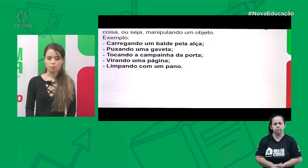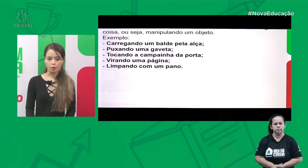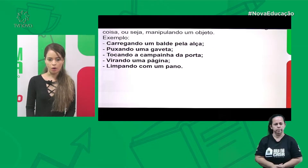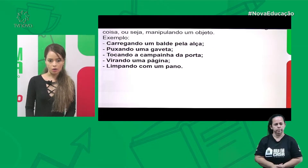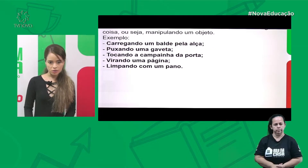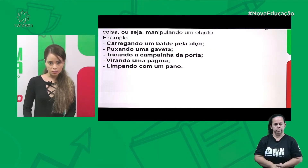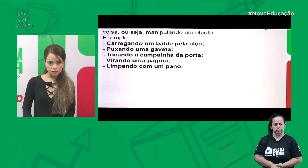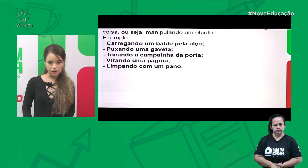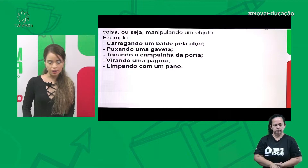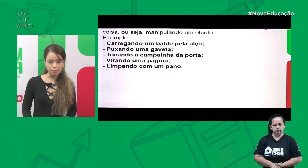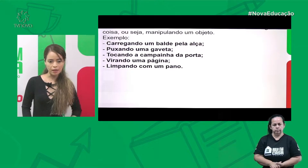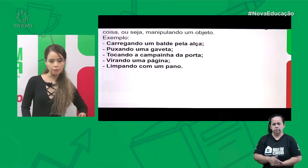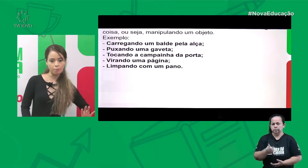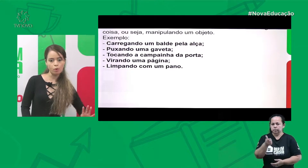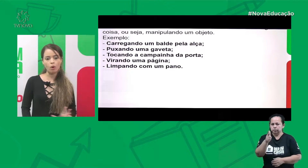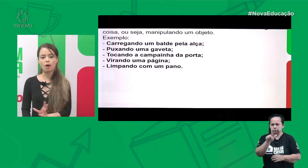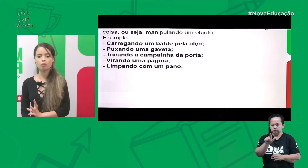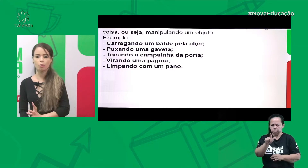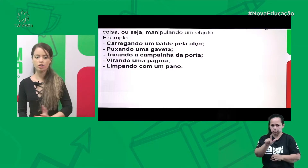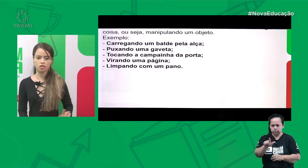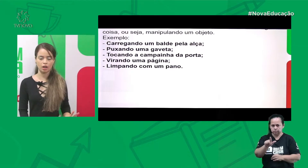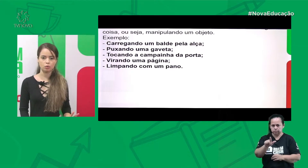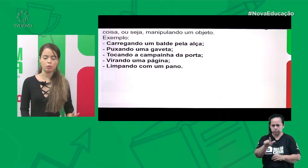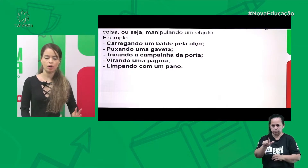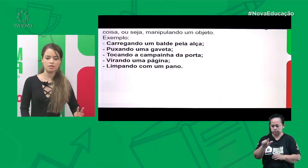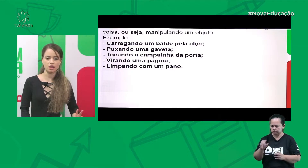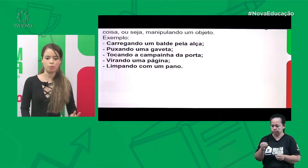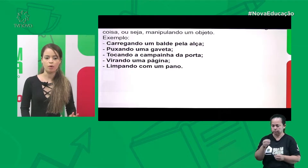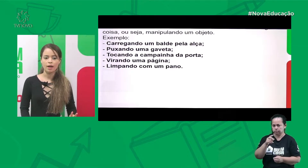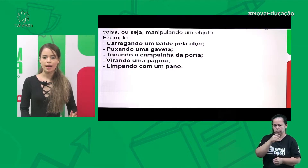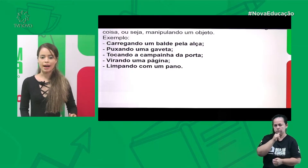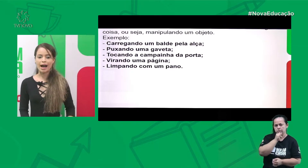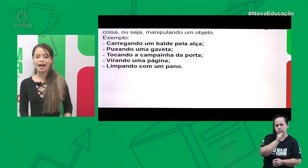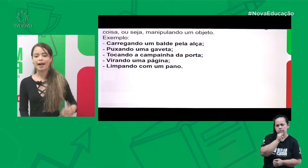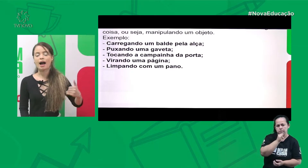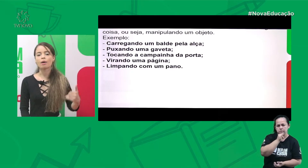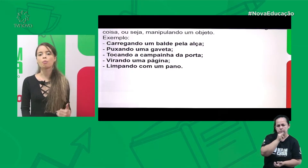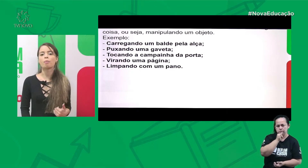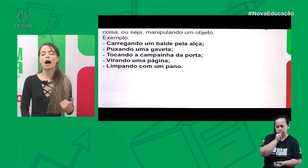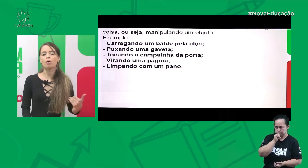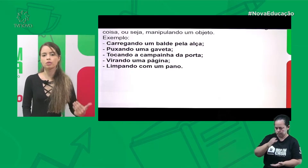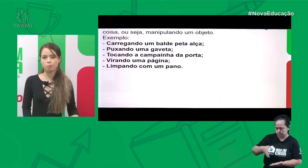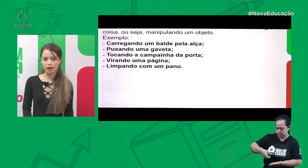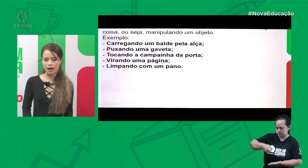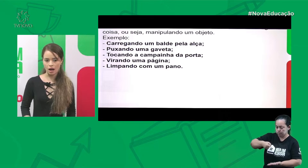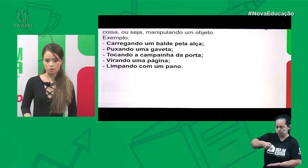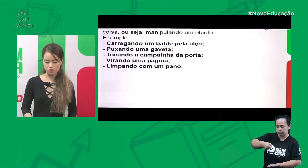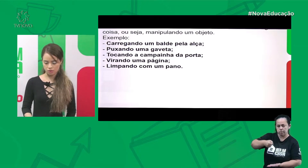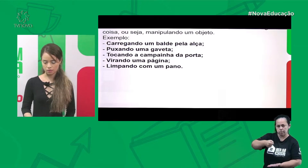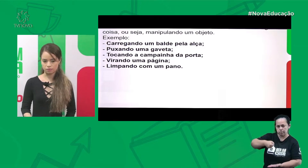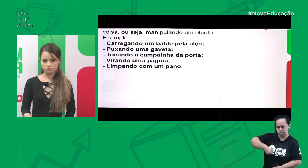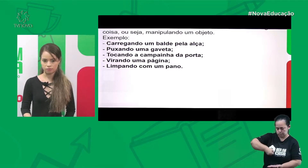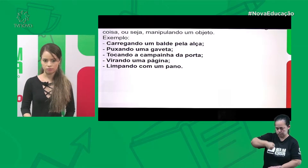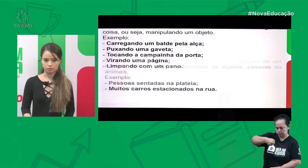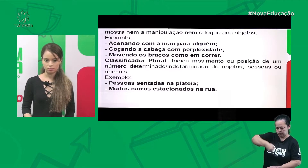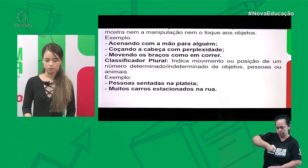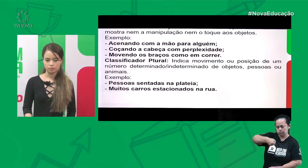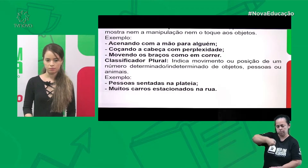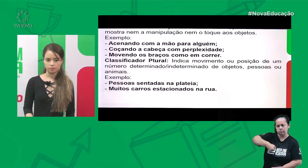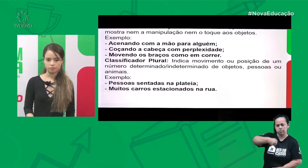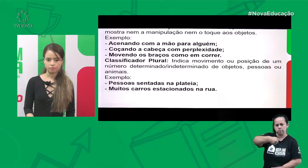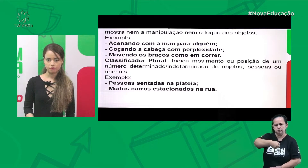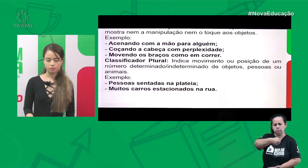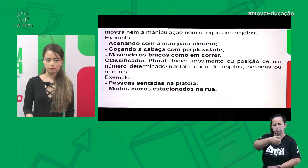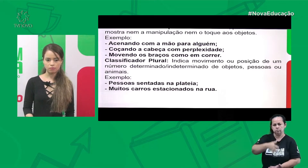E o próximo, que ele manipula um objeto, por exemplo, carregar um balde pela alça.